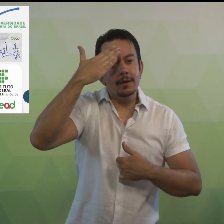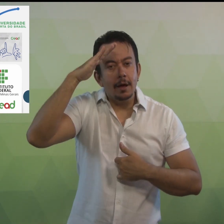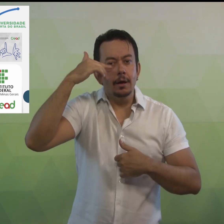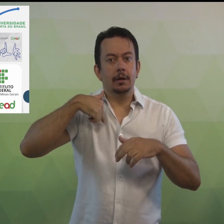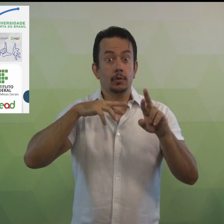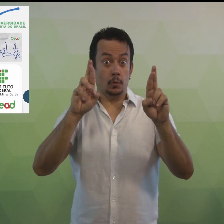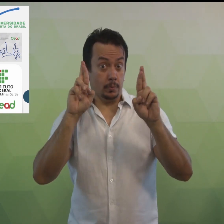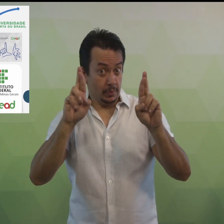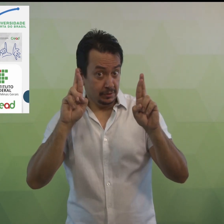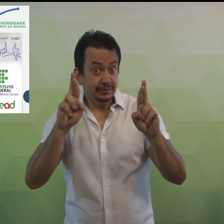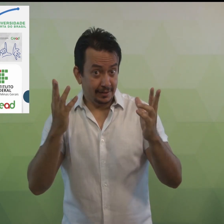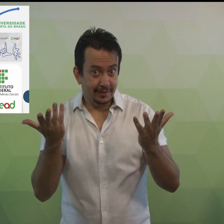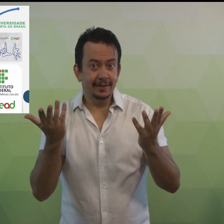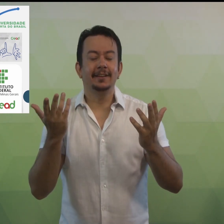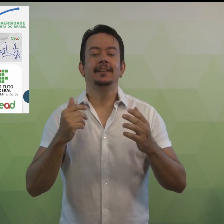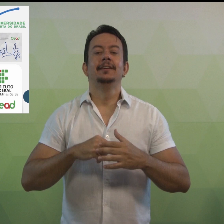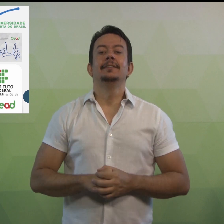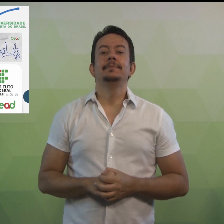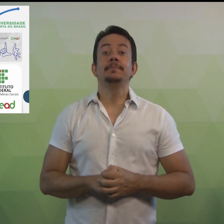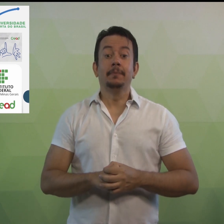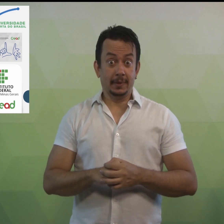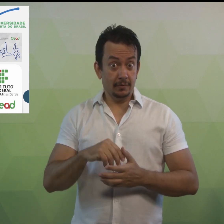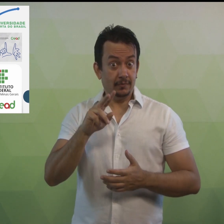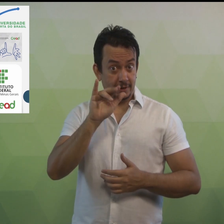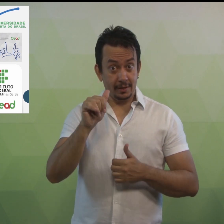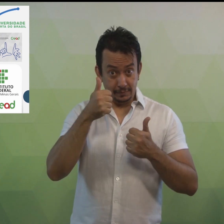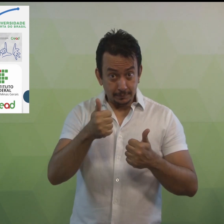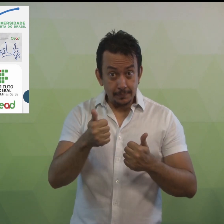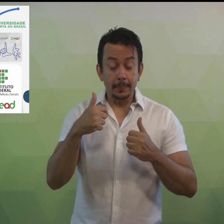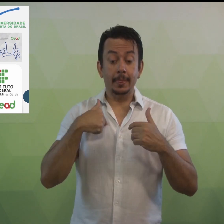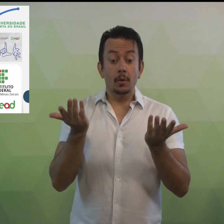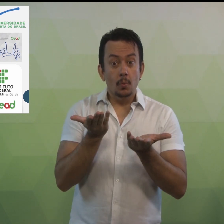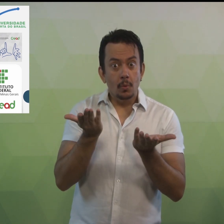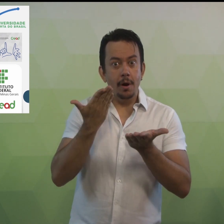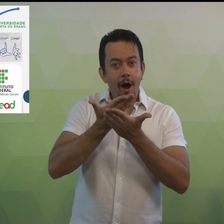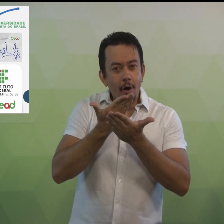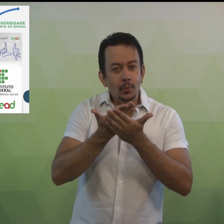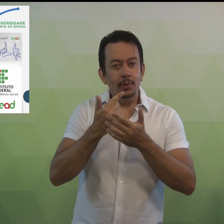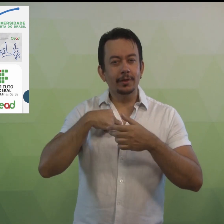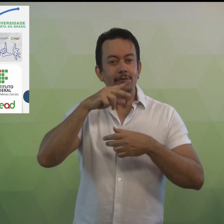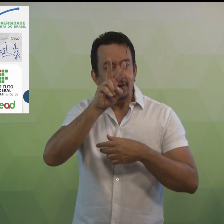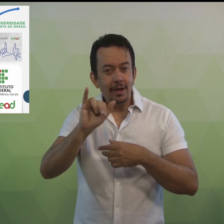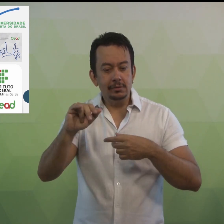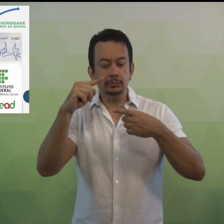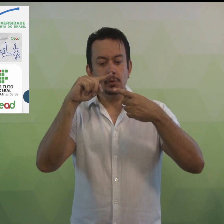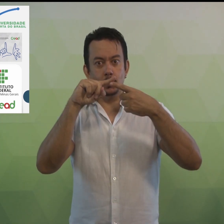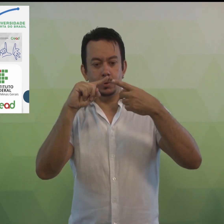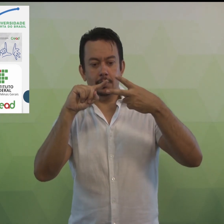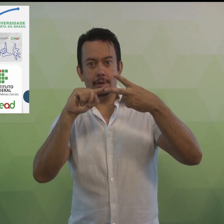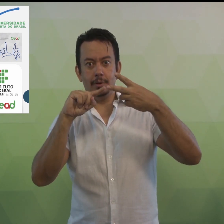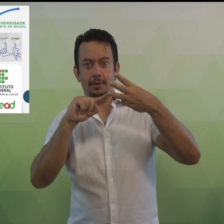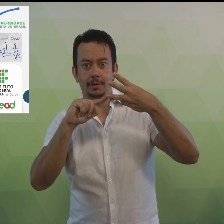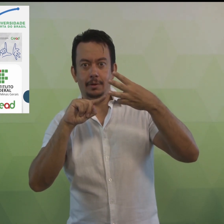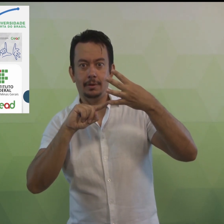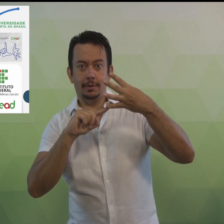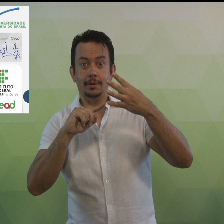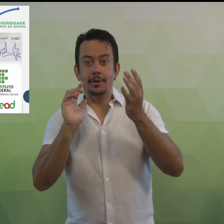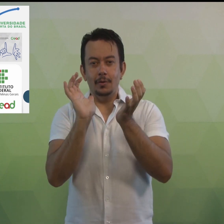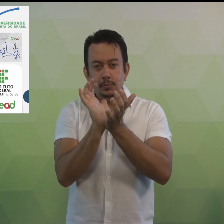entender. E eu espero que isso seja realmente o que aconteça, que vocês compreendam. E agora nós trabalharemos